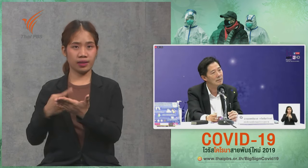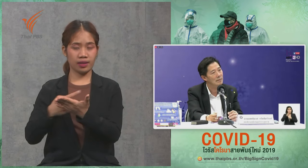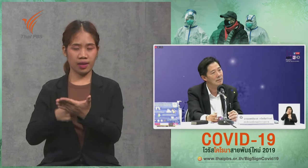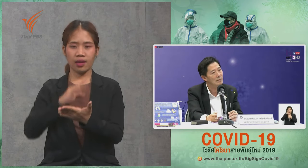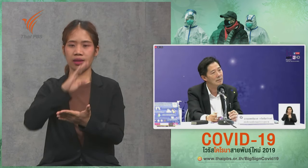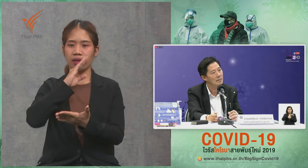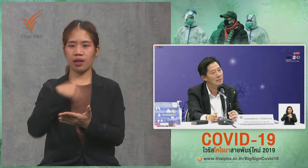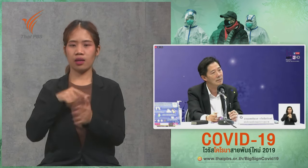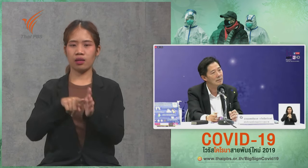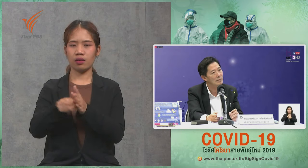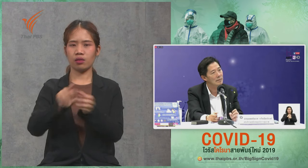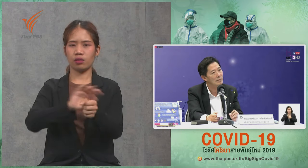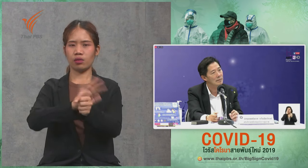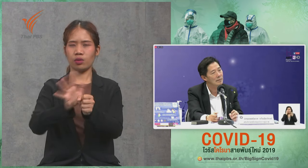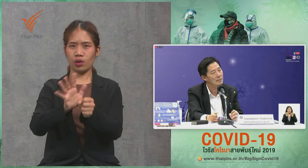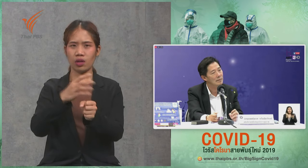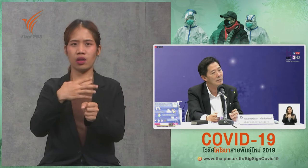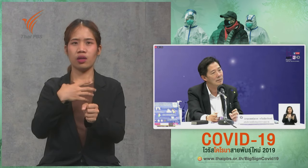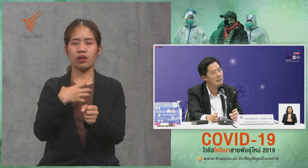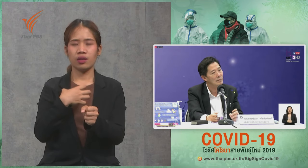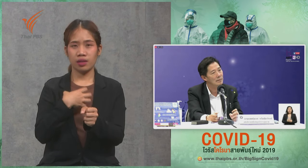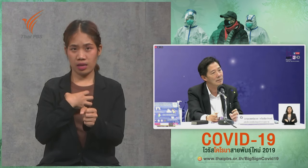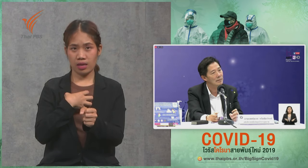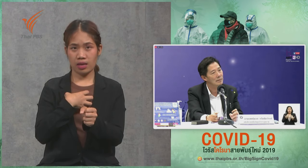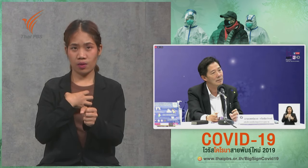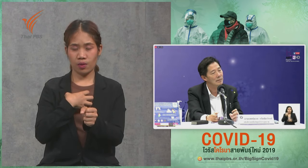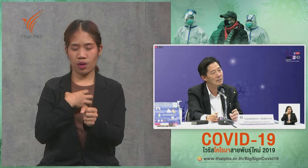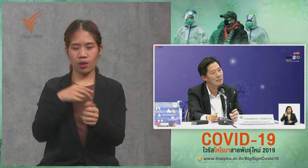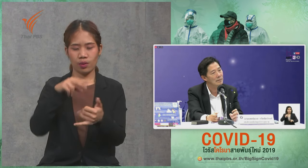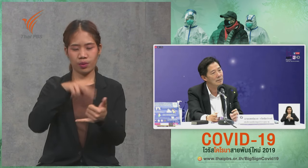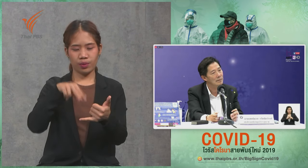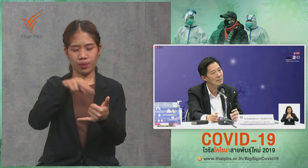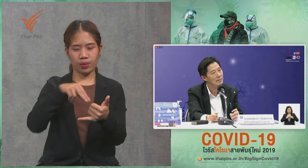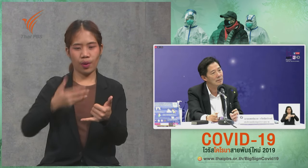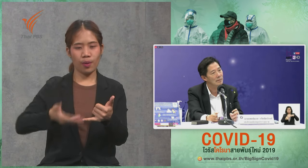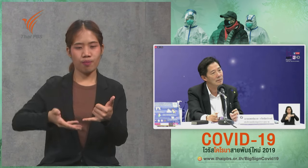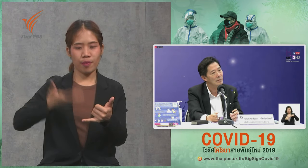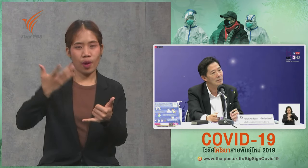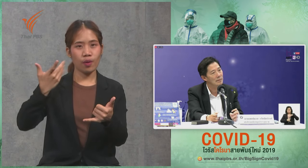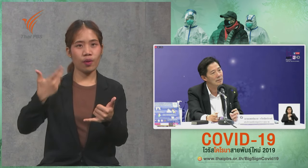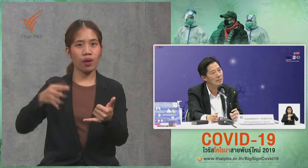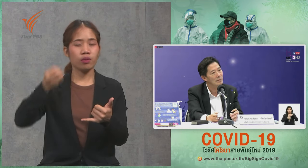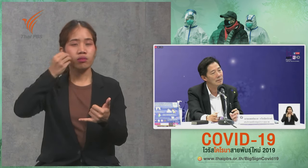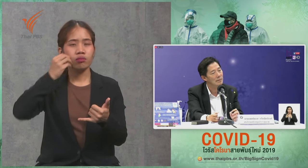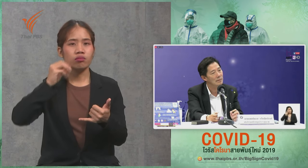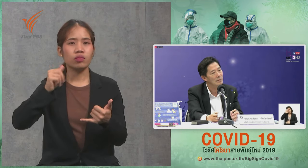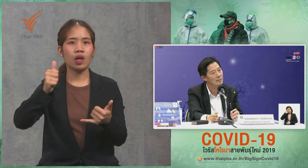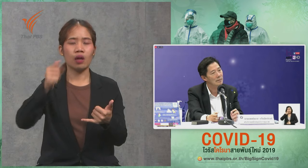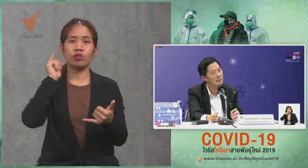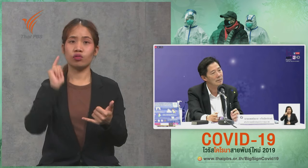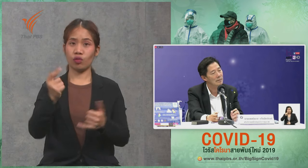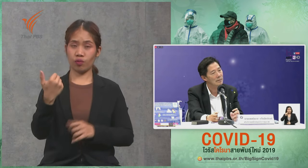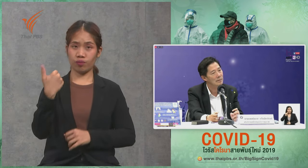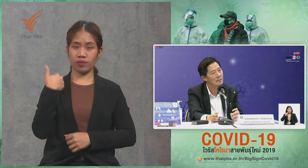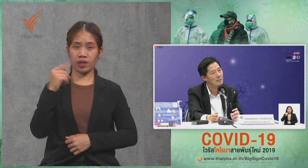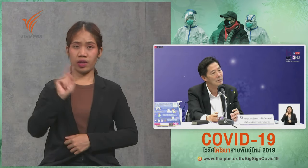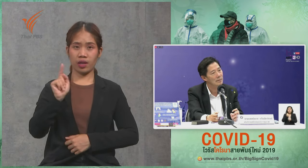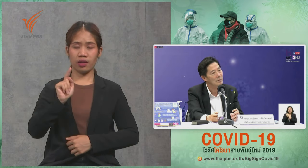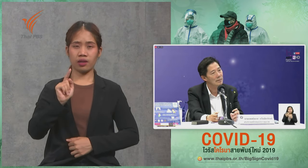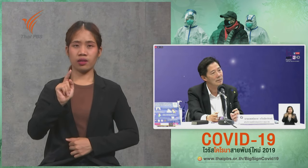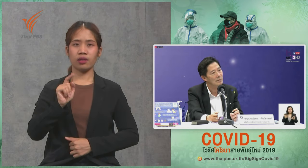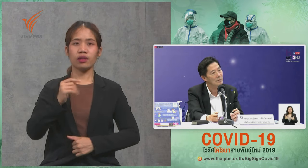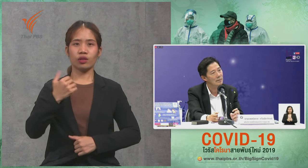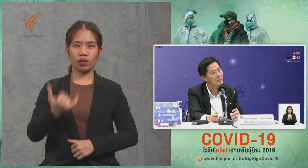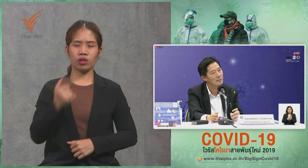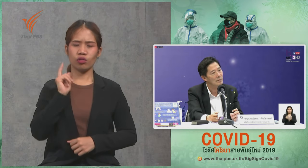ด19อาการเบากลับบ้านกักตัวค่ะในส่วนนี้ค่ะผู้ป่วยสอบถามมาว่าจะต้องมีระหว่างนี้จะต้องมีการ